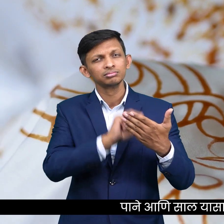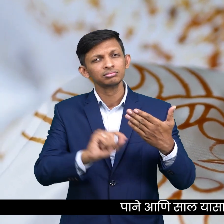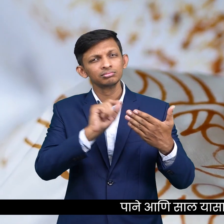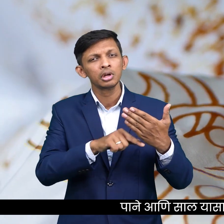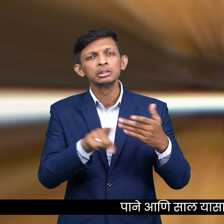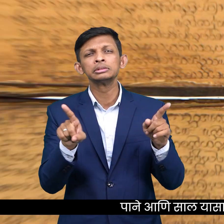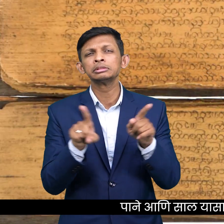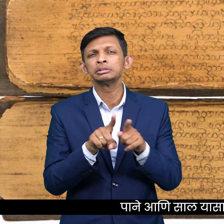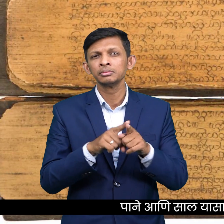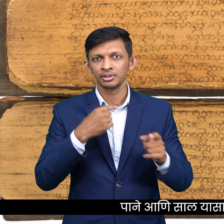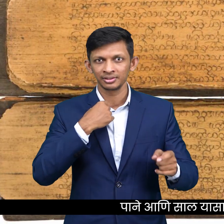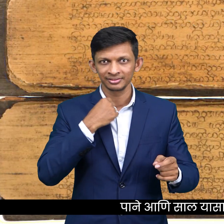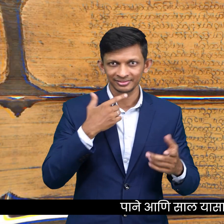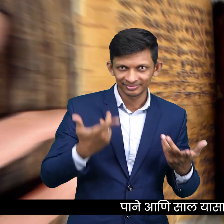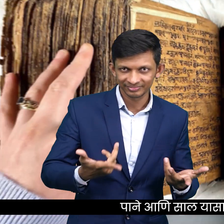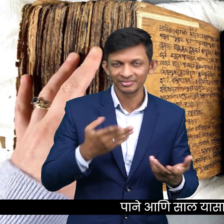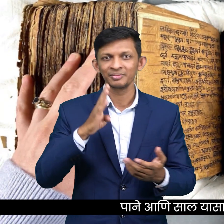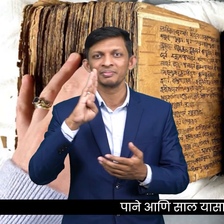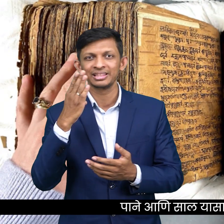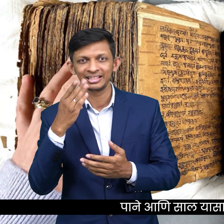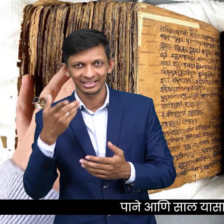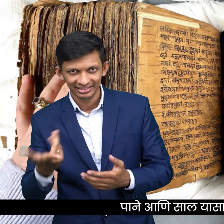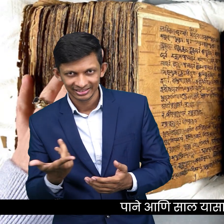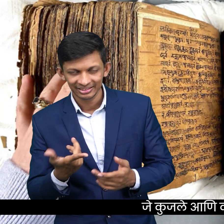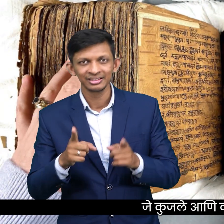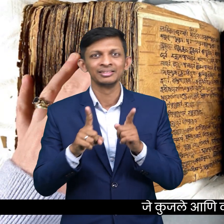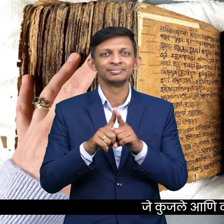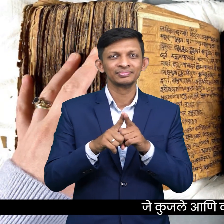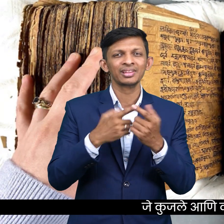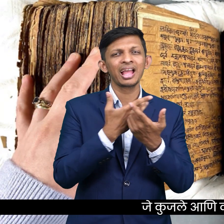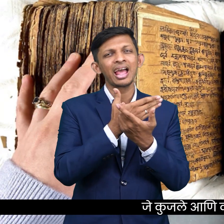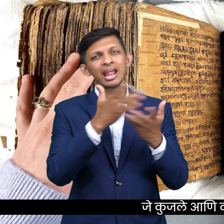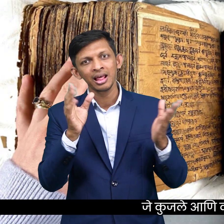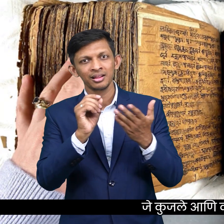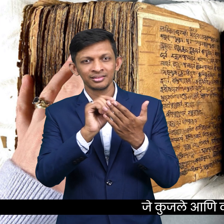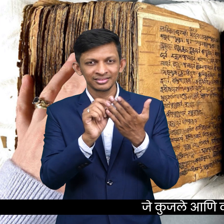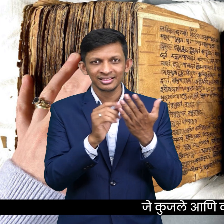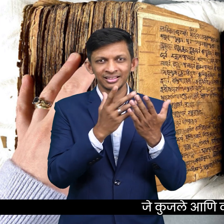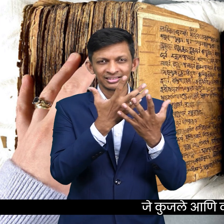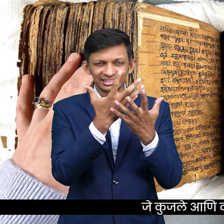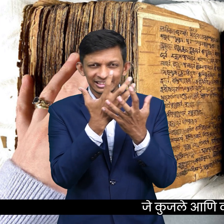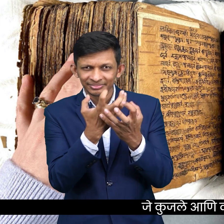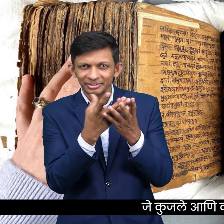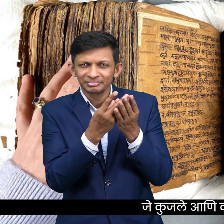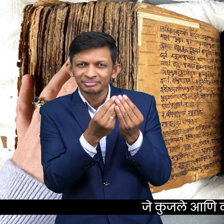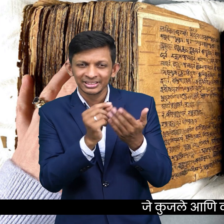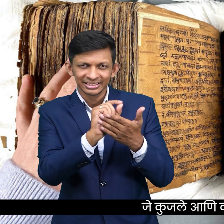पाने आणि साल यांसारख्या साहित्यावर लिहायचे, जे कुजले आणि कालांतराने नष्ट झाले.